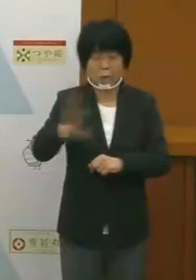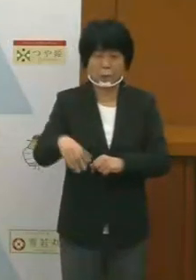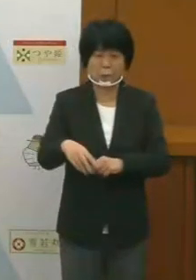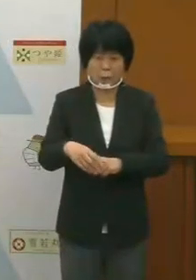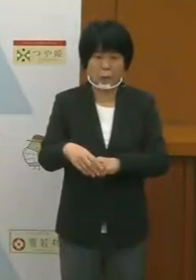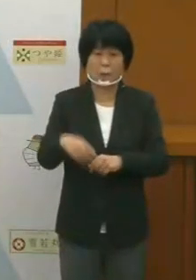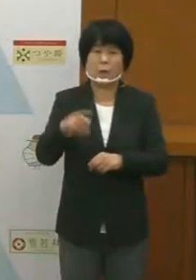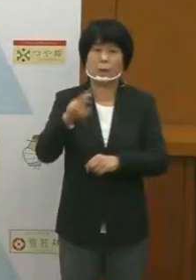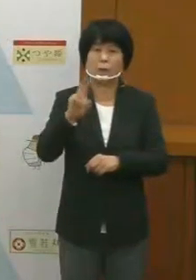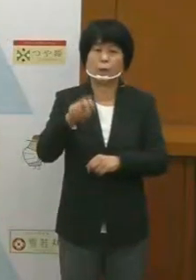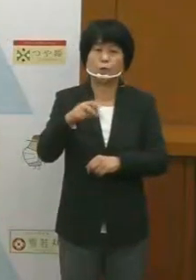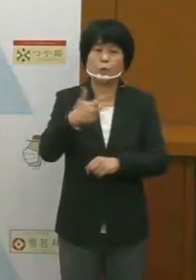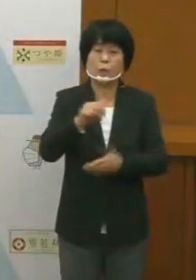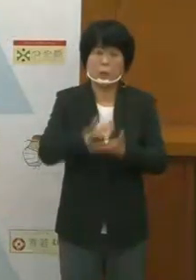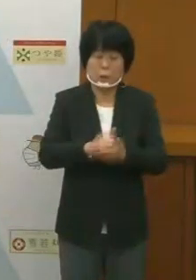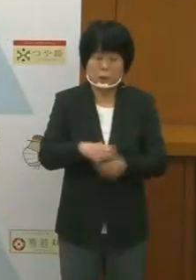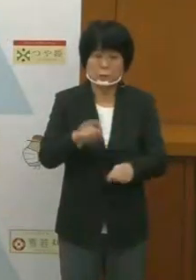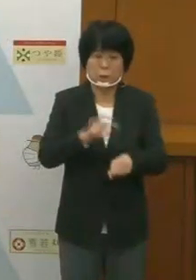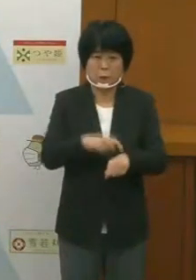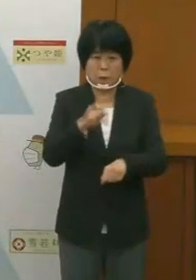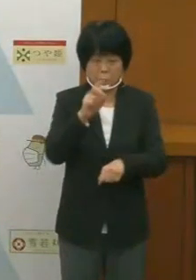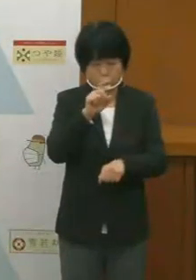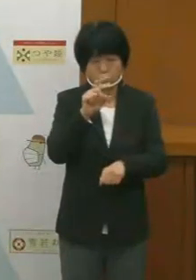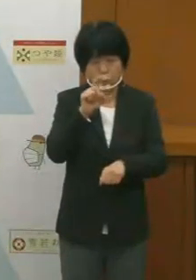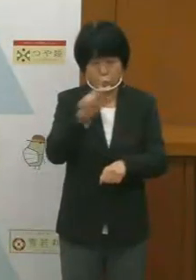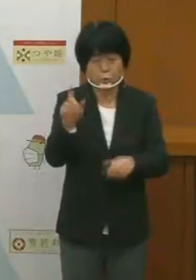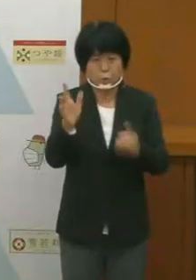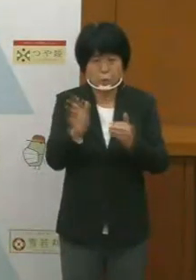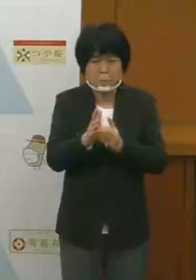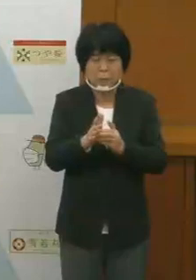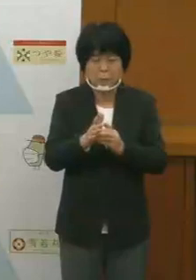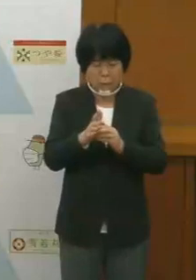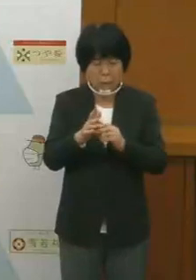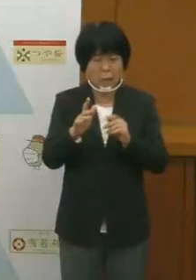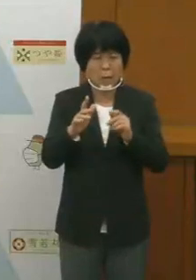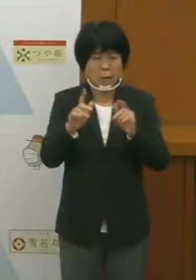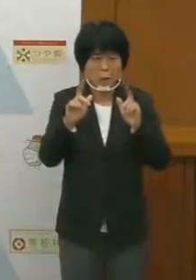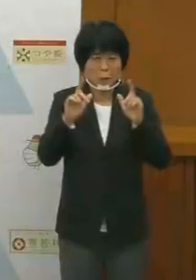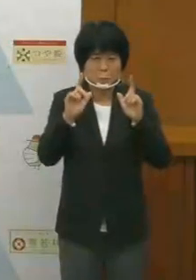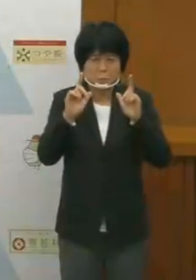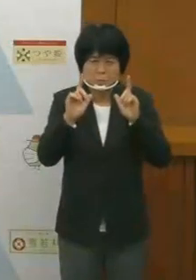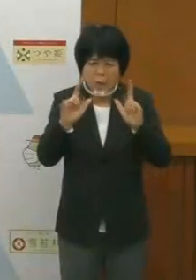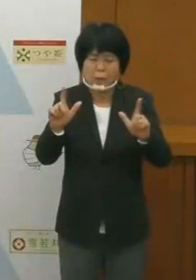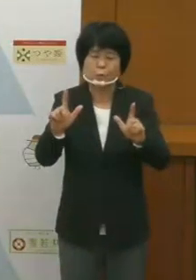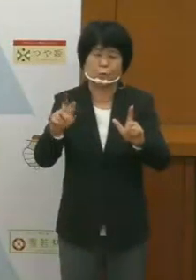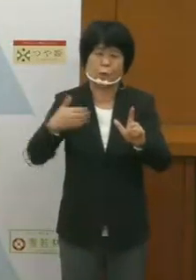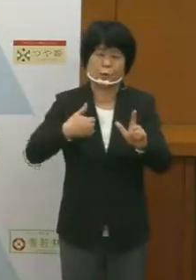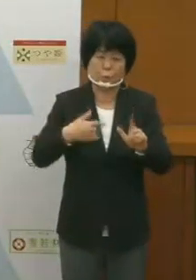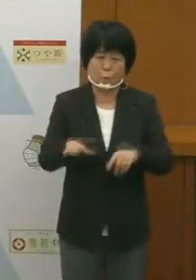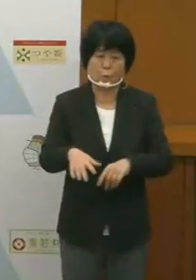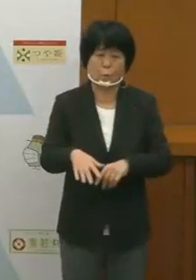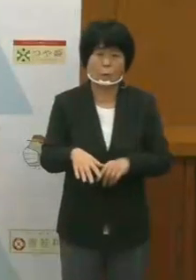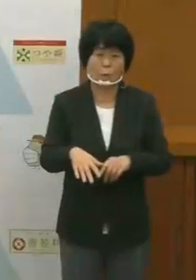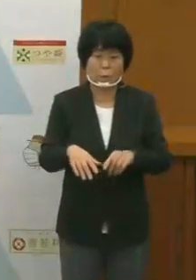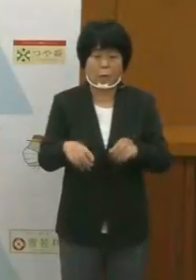日27日の10時まで検討結果の回答を求められているところであります。本県の現